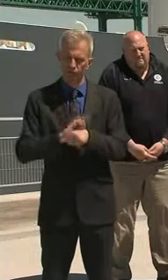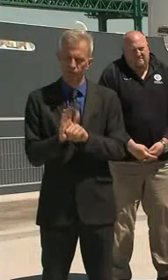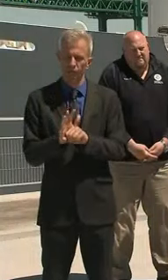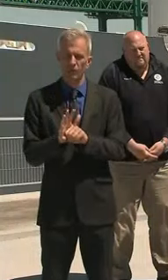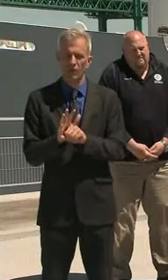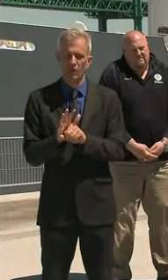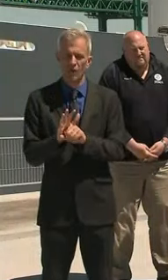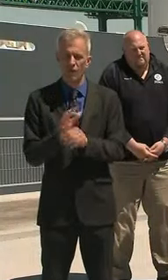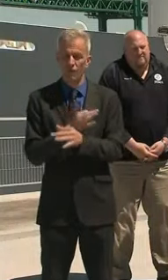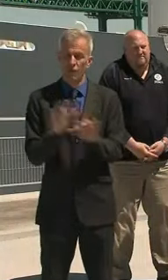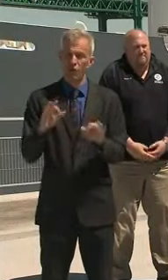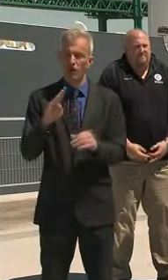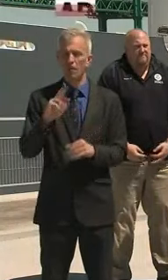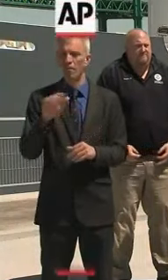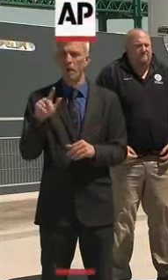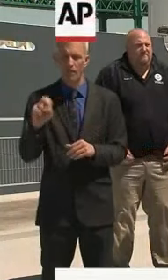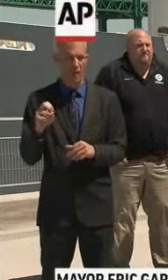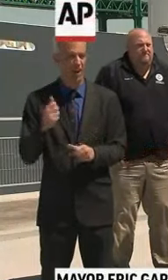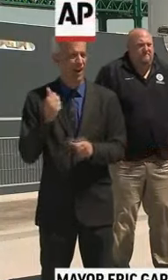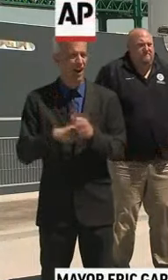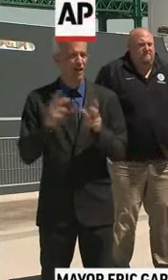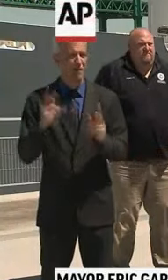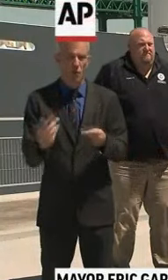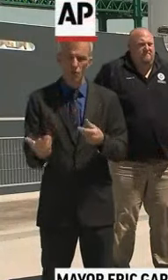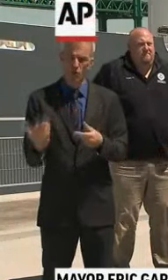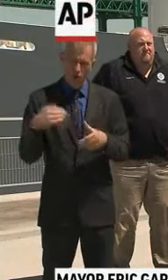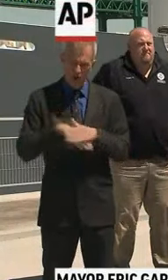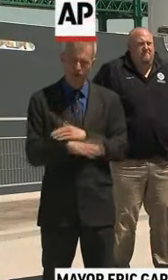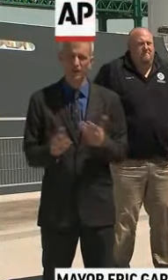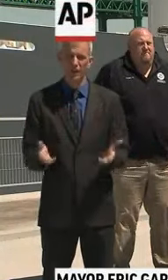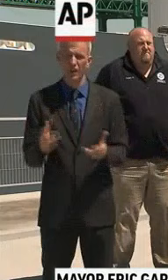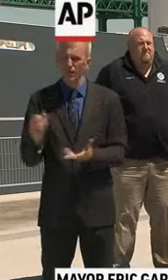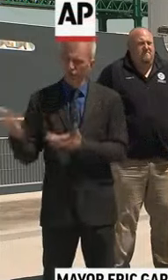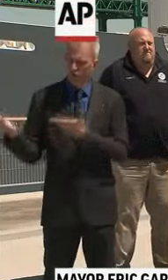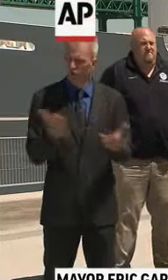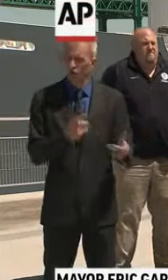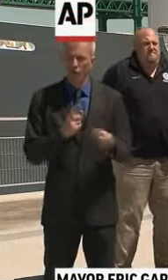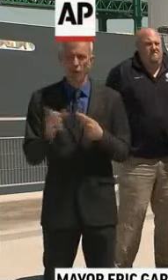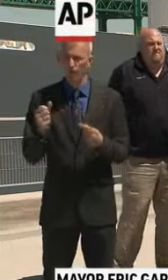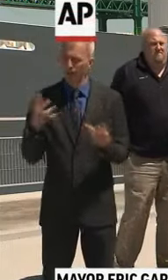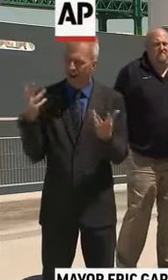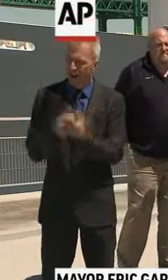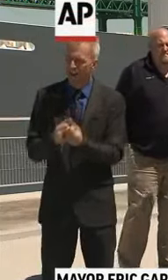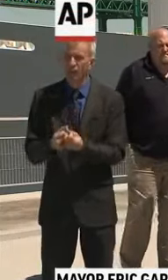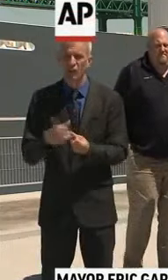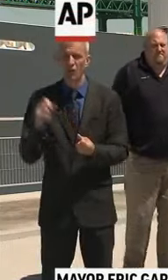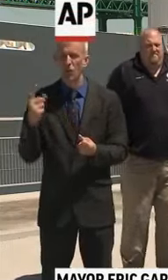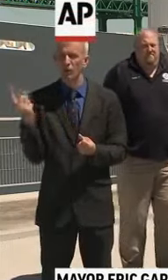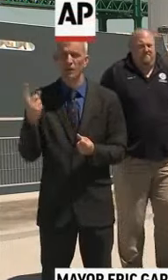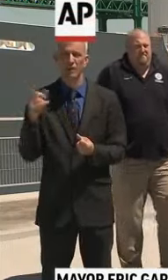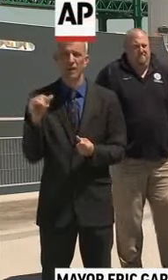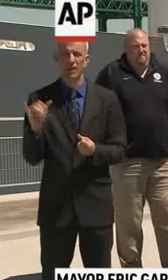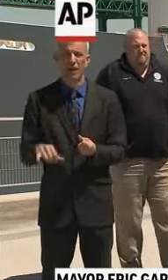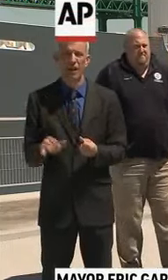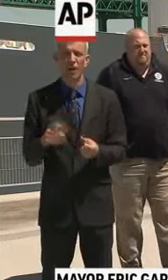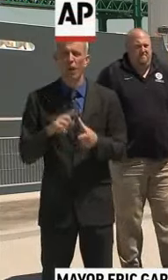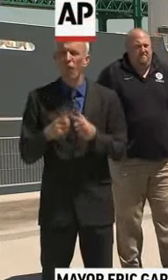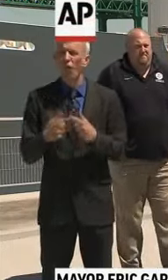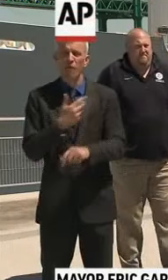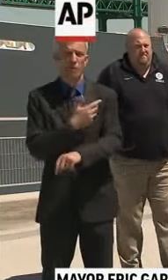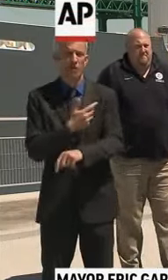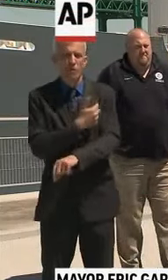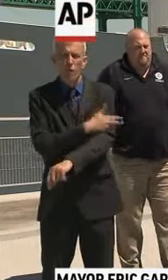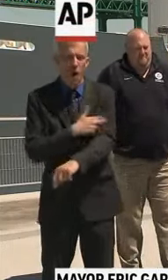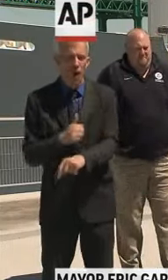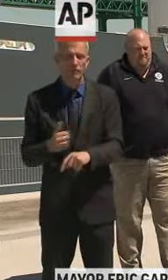nuestros modelos esto será una burbuja libre de kobe 19 pero